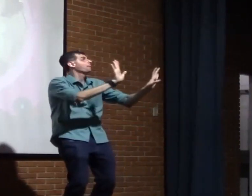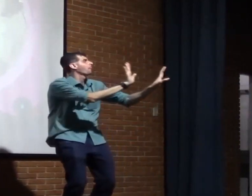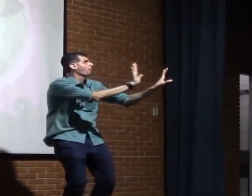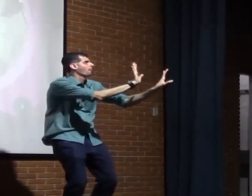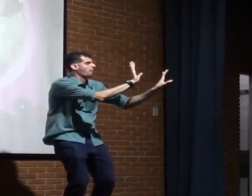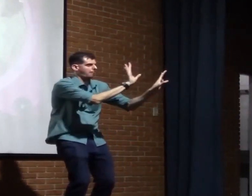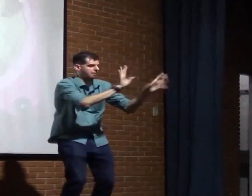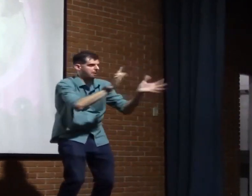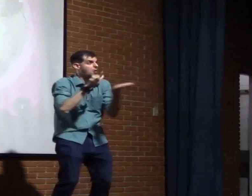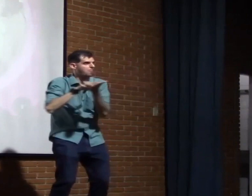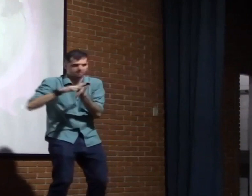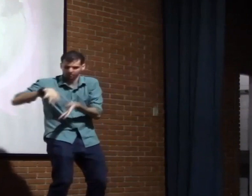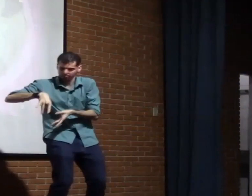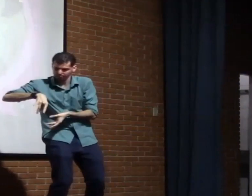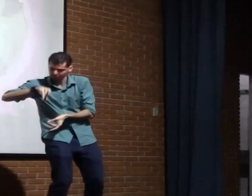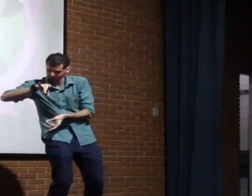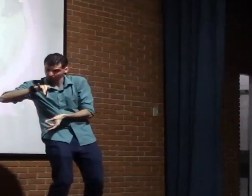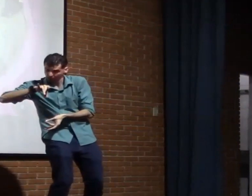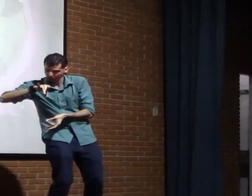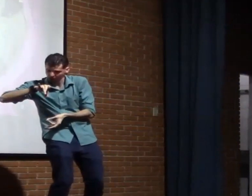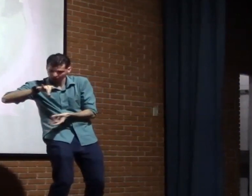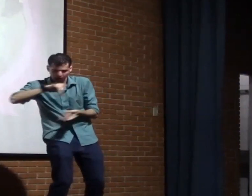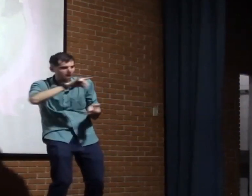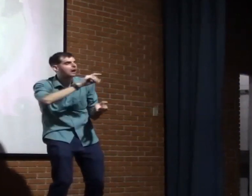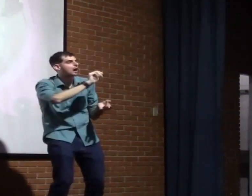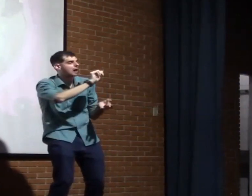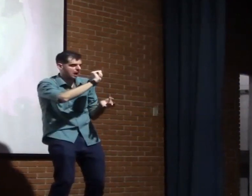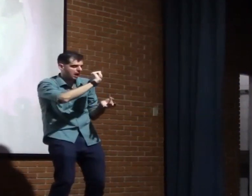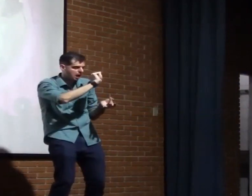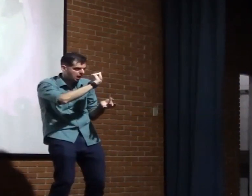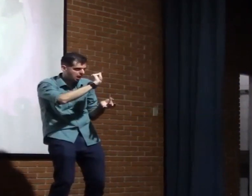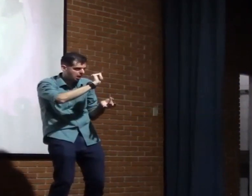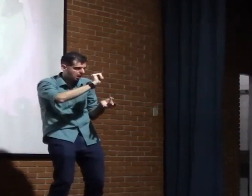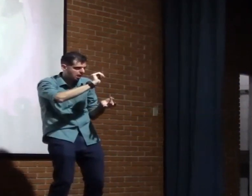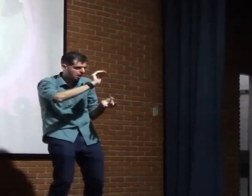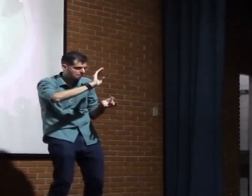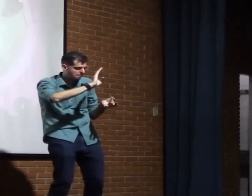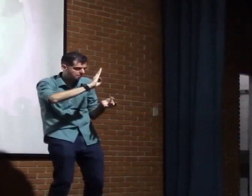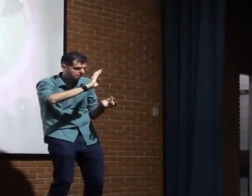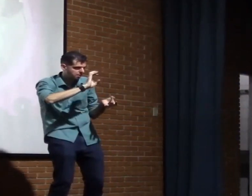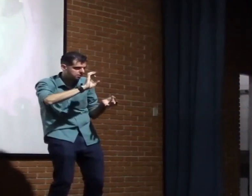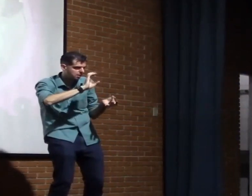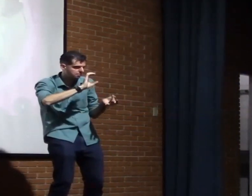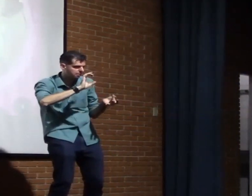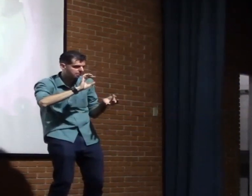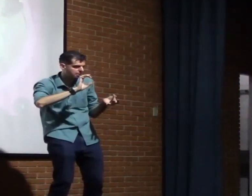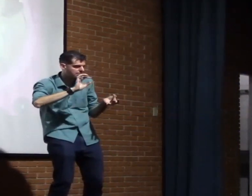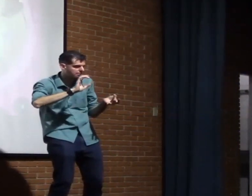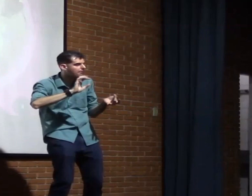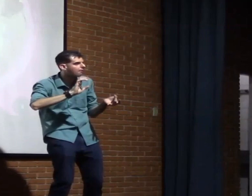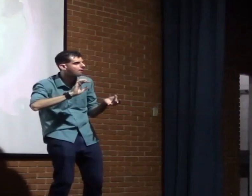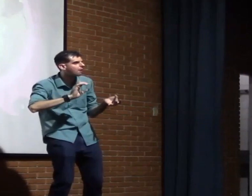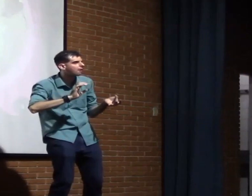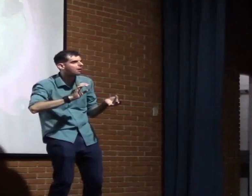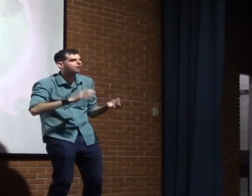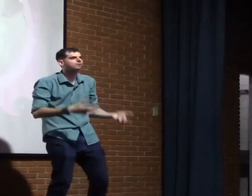esteja preparada? E aí o entrevistador ele pega um papel e aí e vai soletrando A, B, C, D,